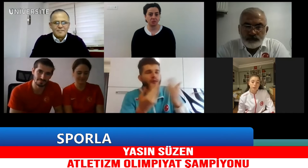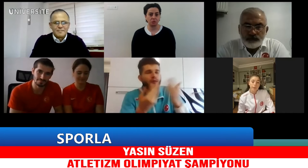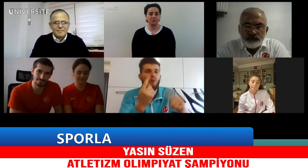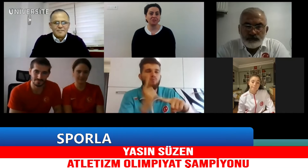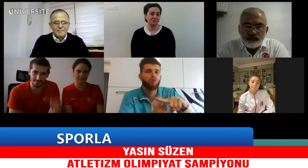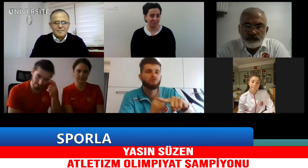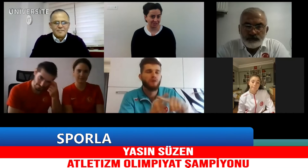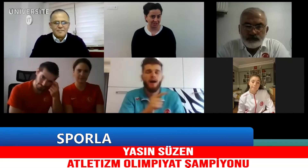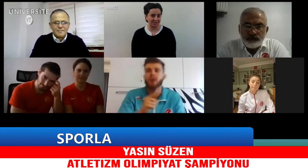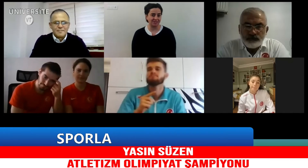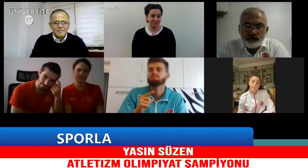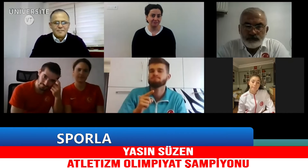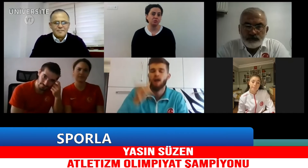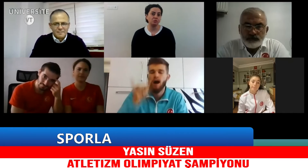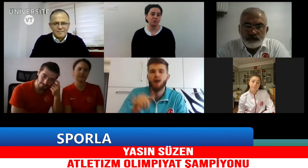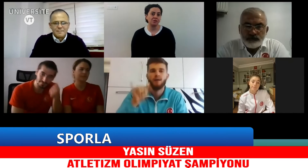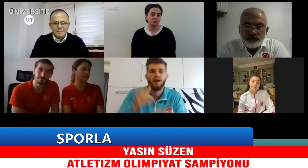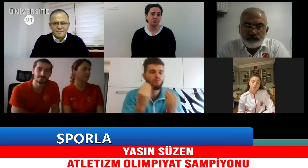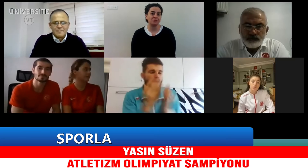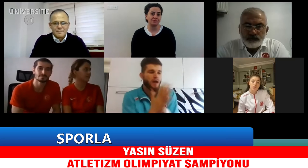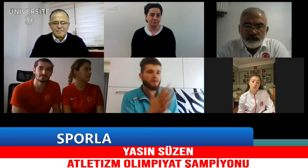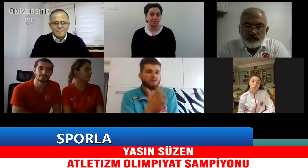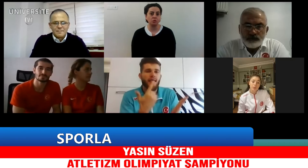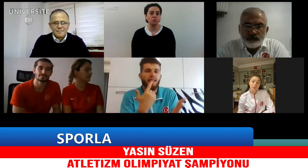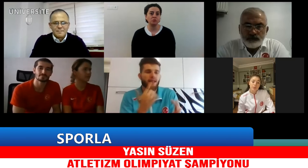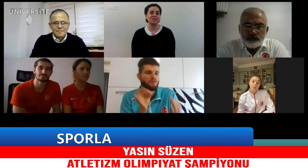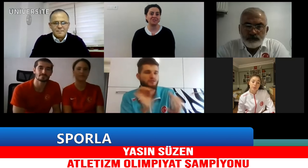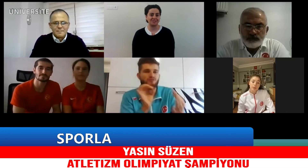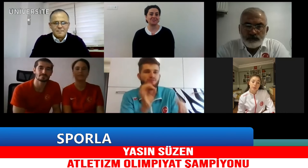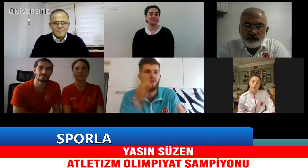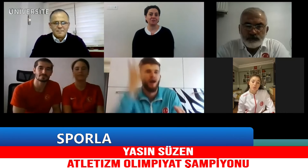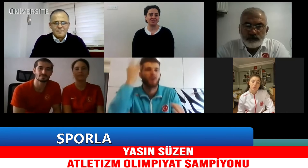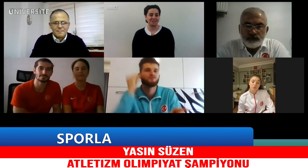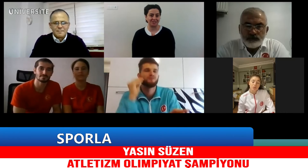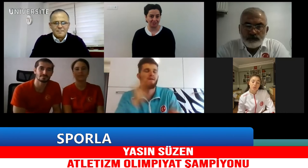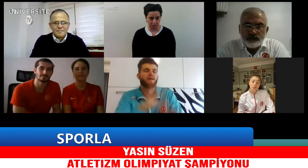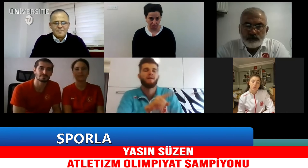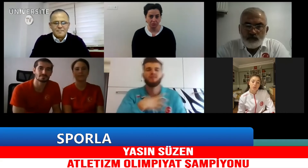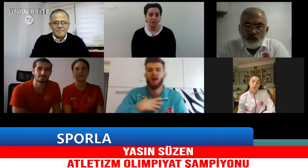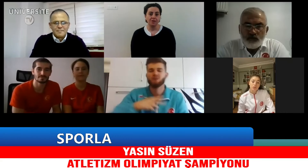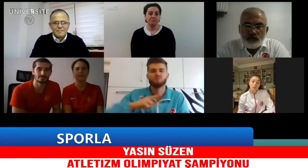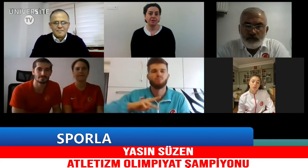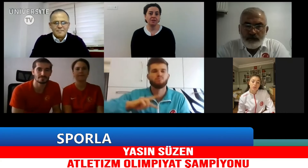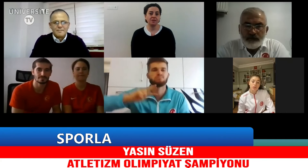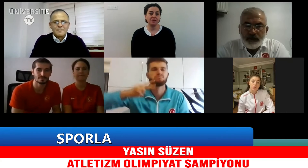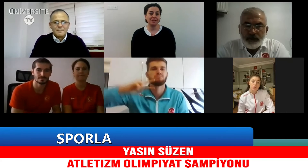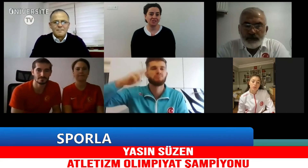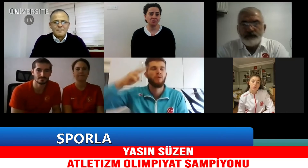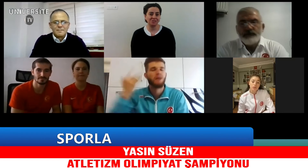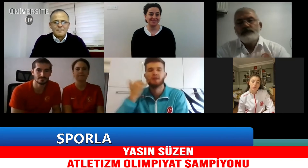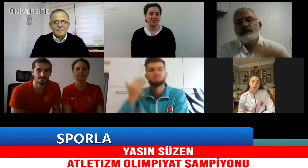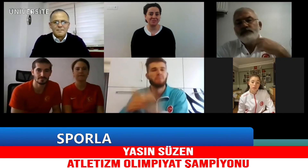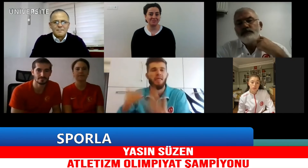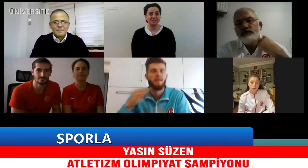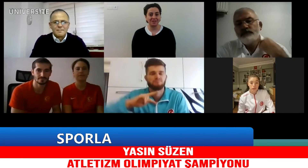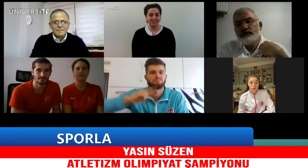bir yaştan sonra da katılabileceklerini ve bunun pozitif, olumlu şekilde destek verilmesi gerekiyor. Ve